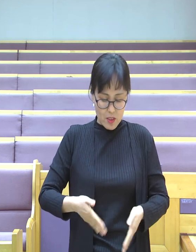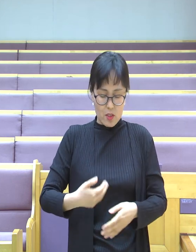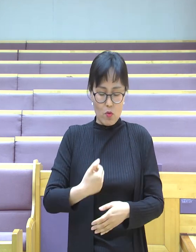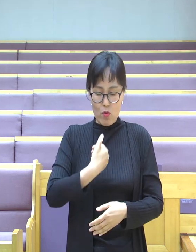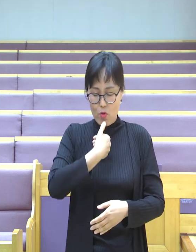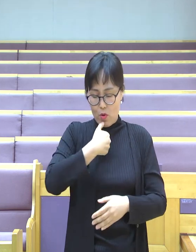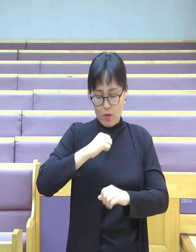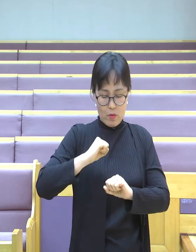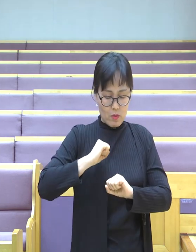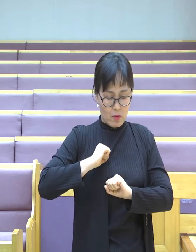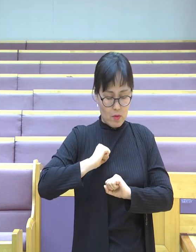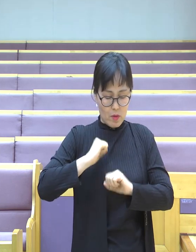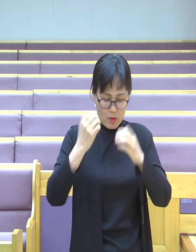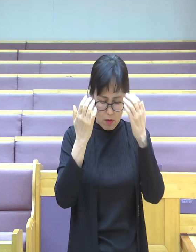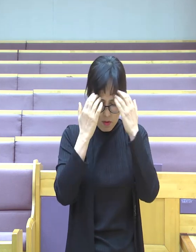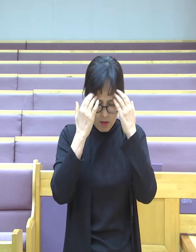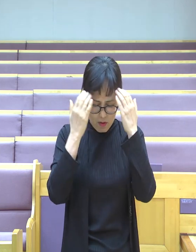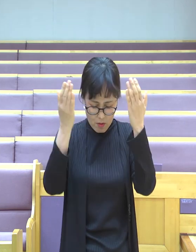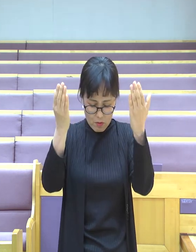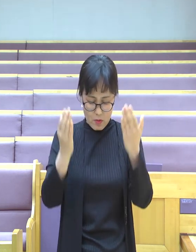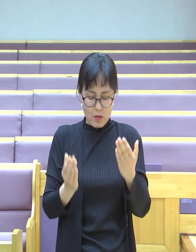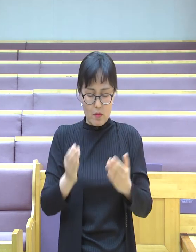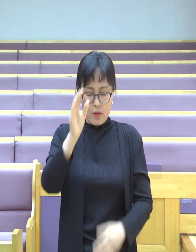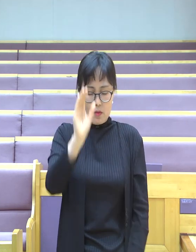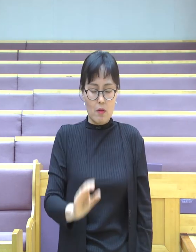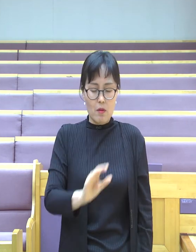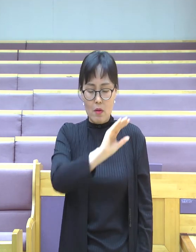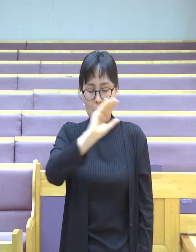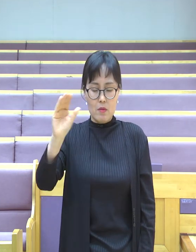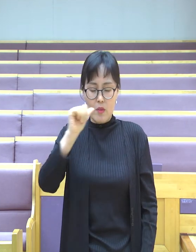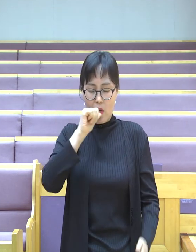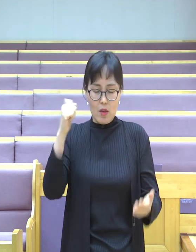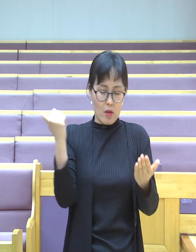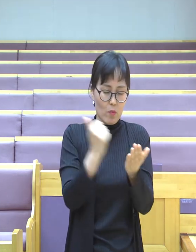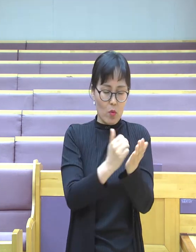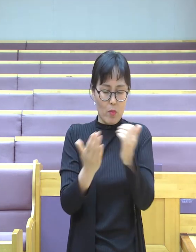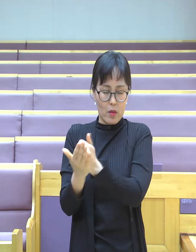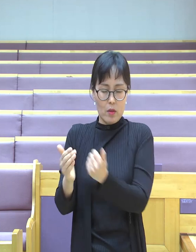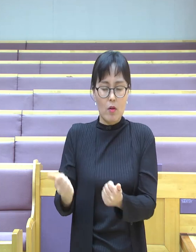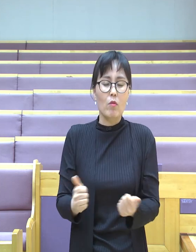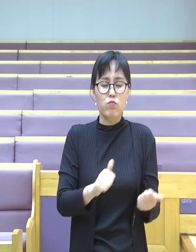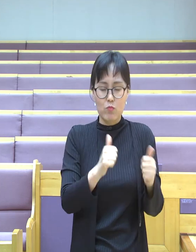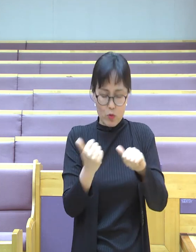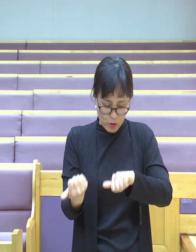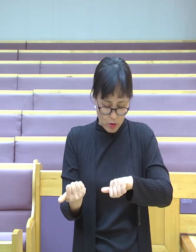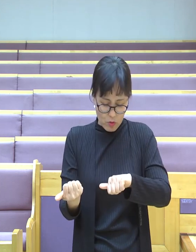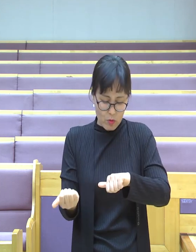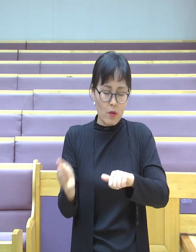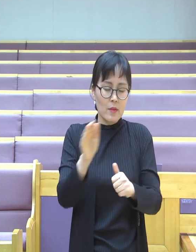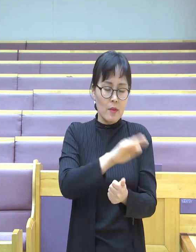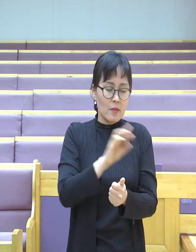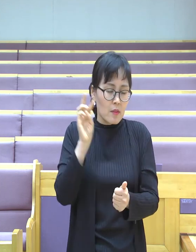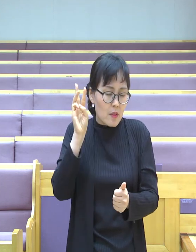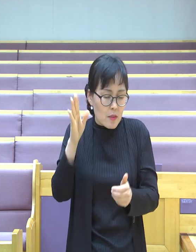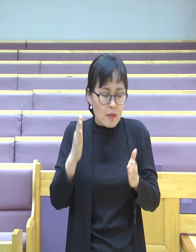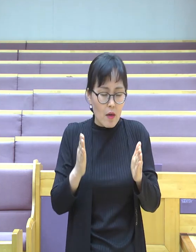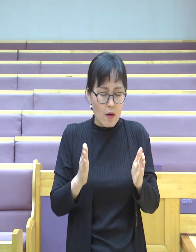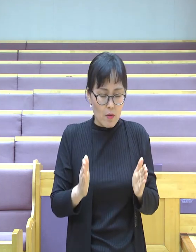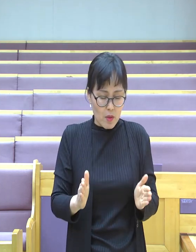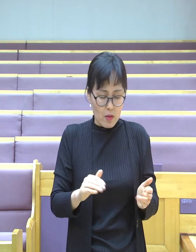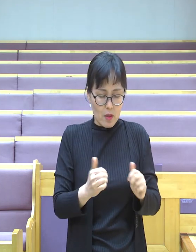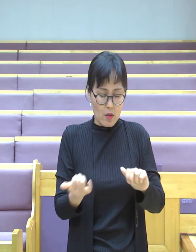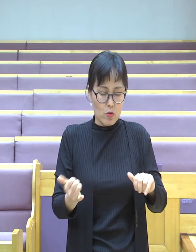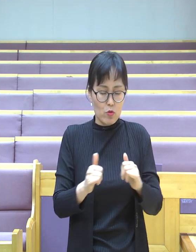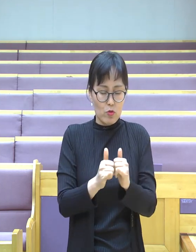나시고 본디오 빌라도에게 고난을 받아 십자가에 못 박혀 죽으시고 장사된 지 사흘